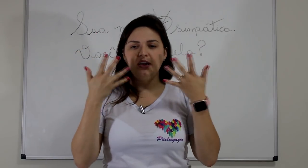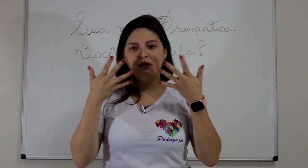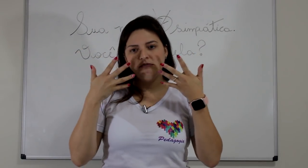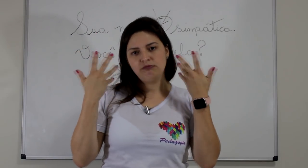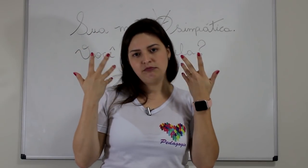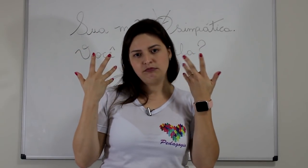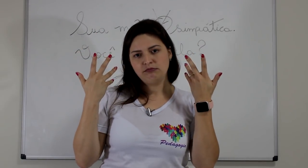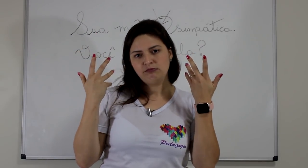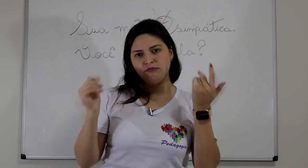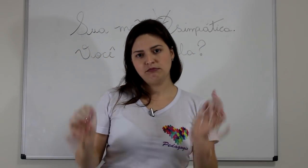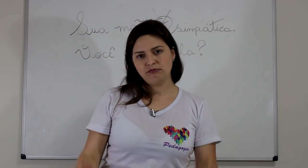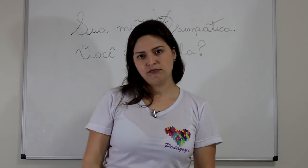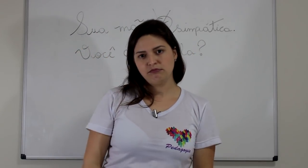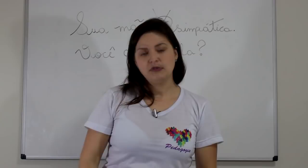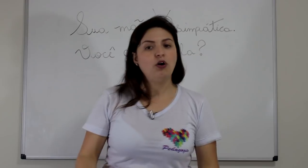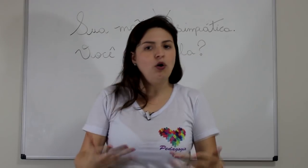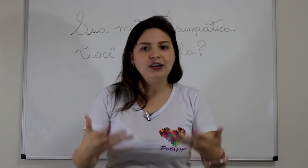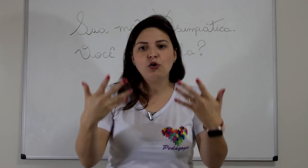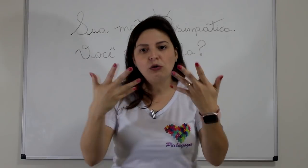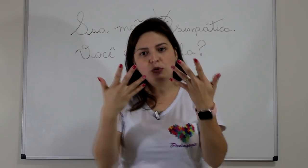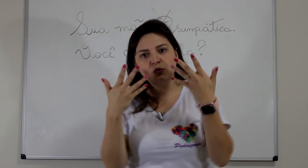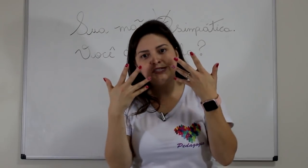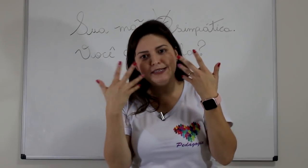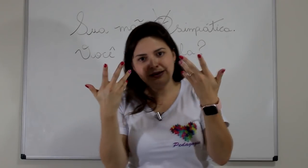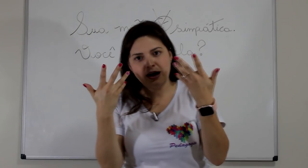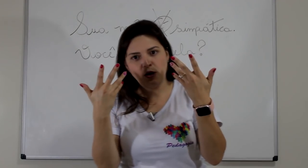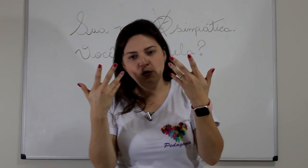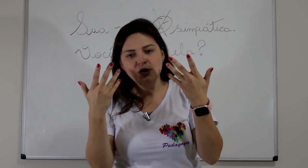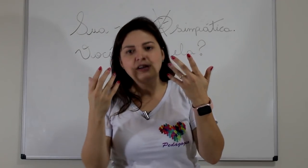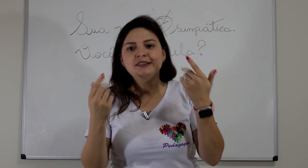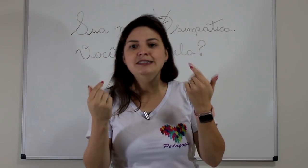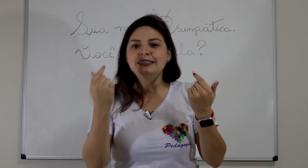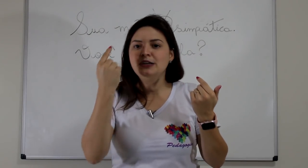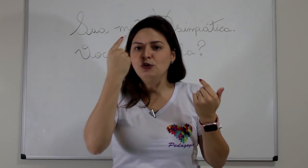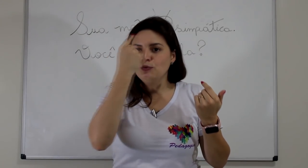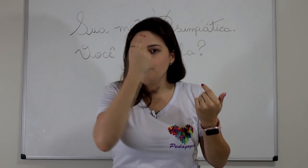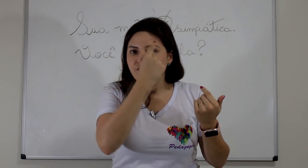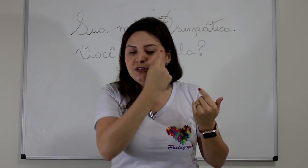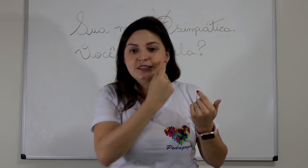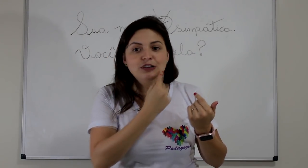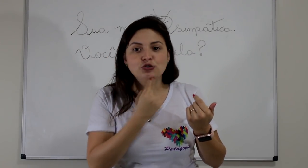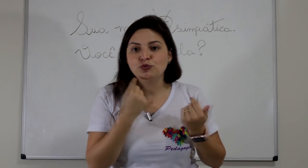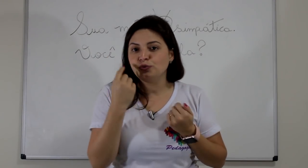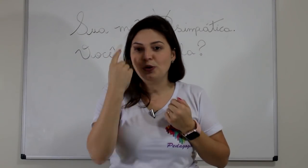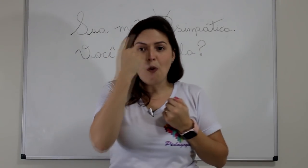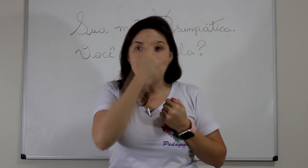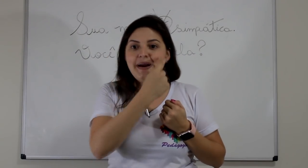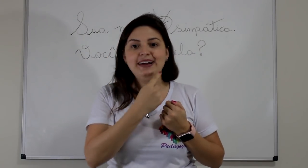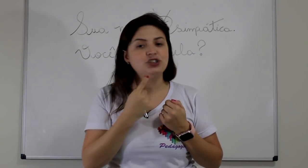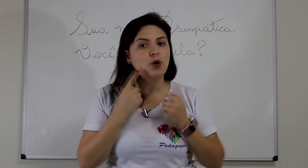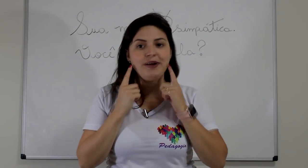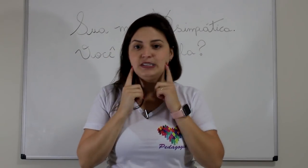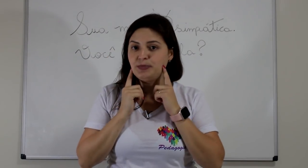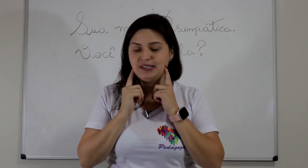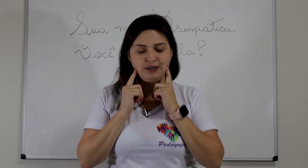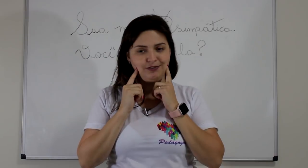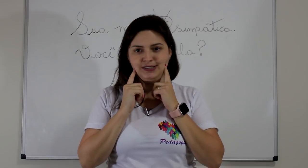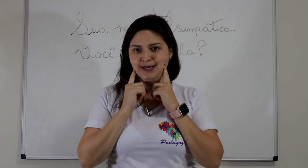é... Olha como o sinal não está junto, não compete com a expressão